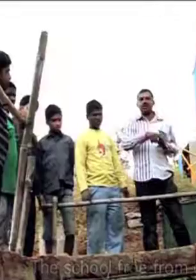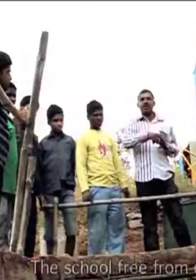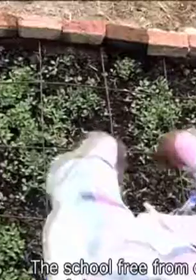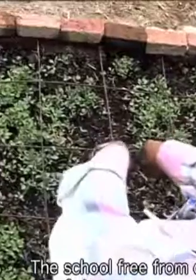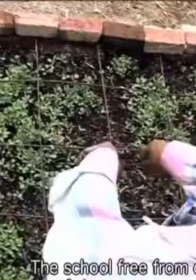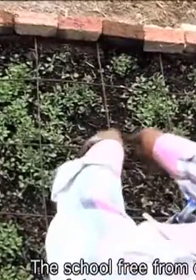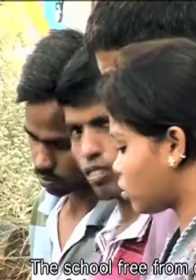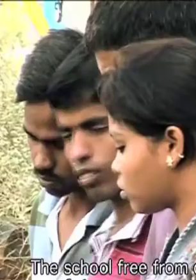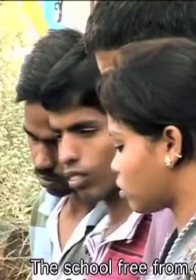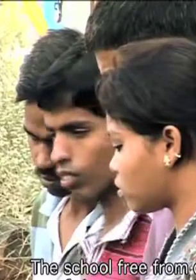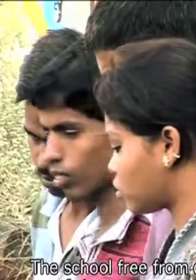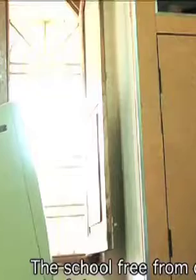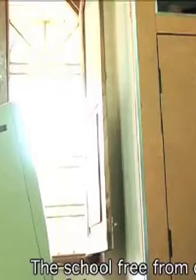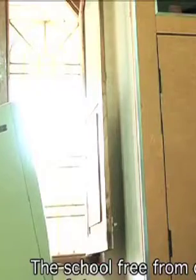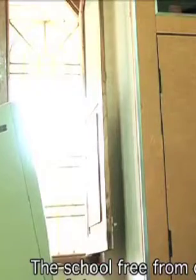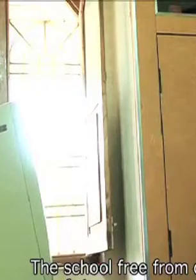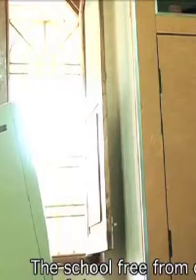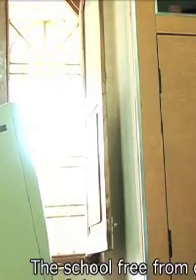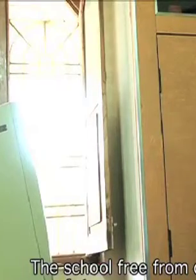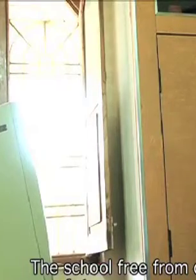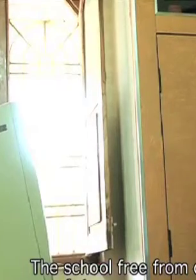धन साधन समय की सीमा से